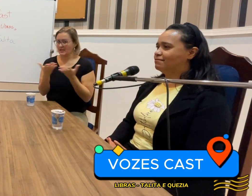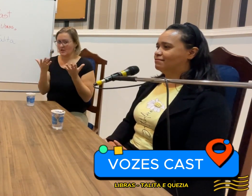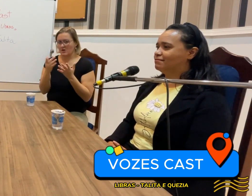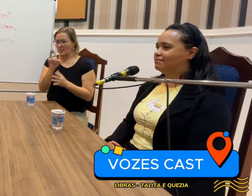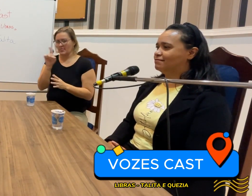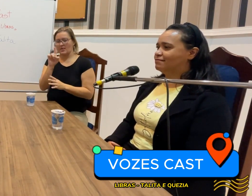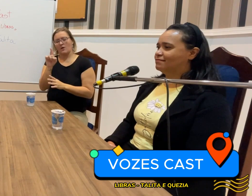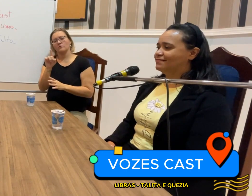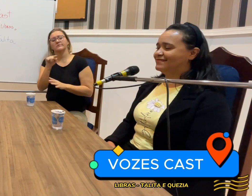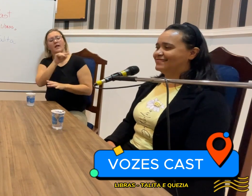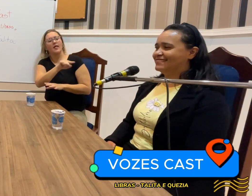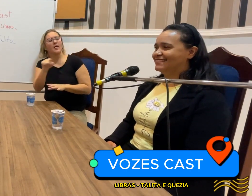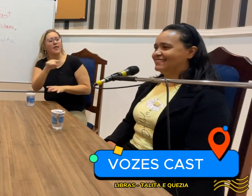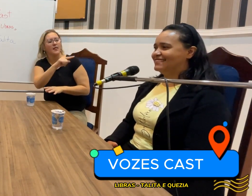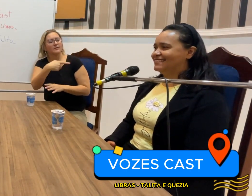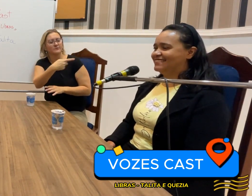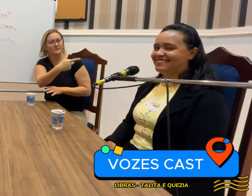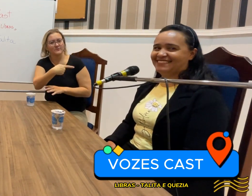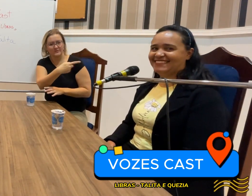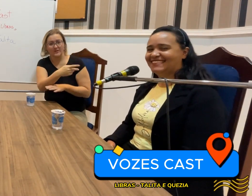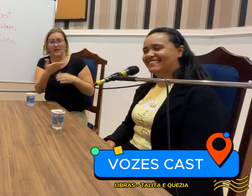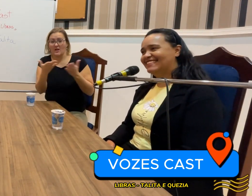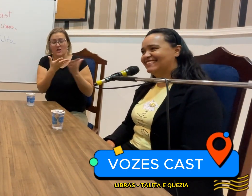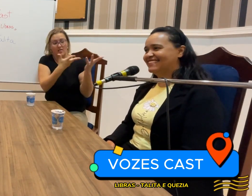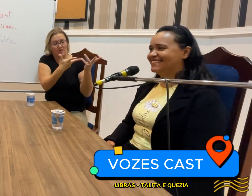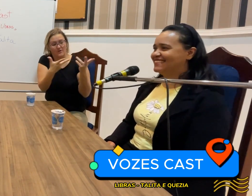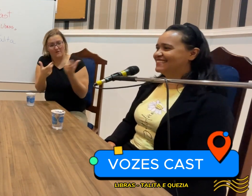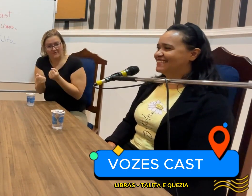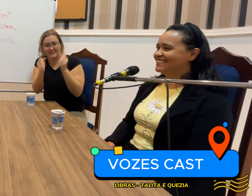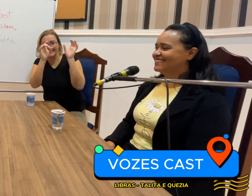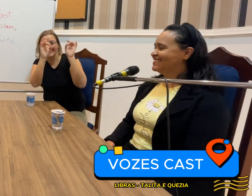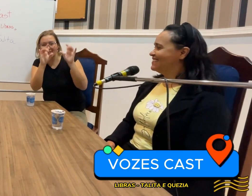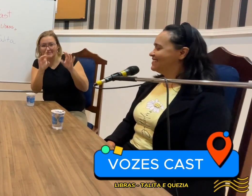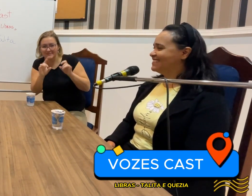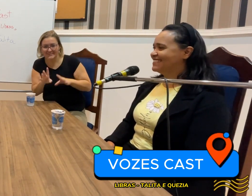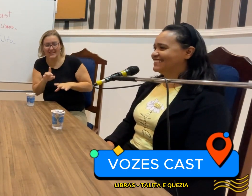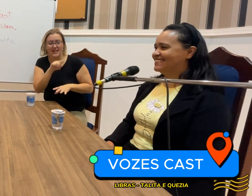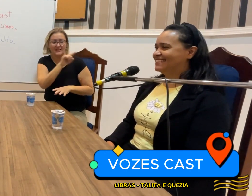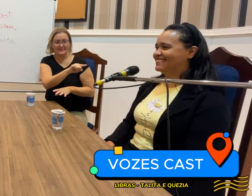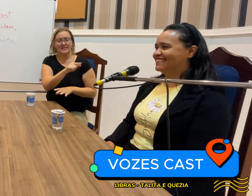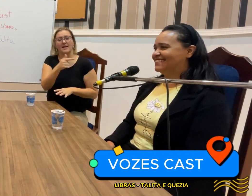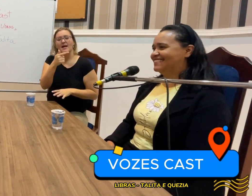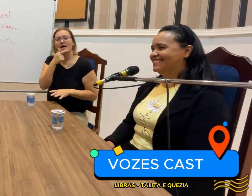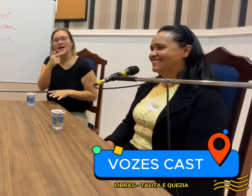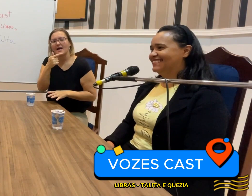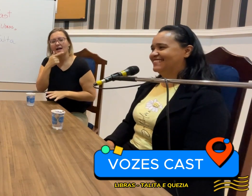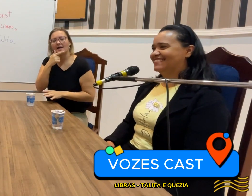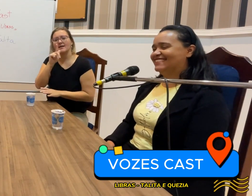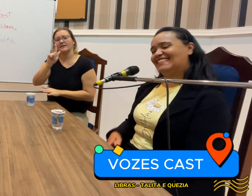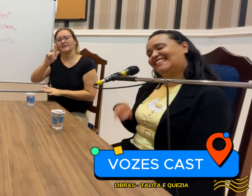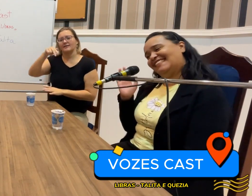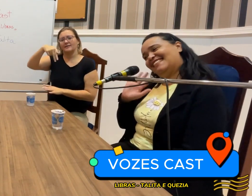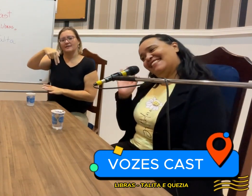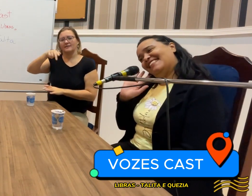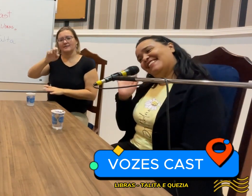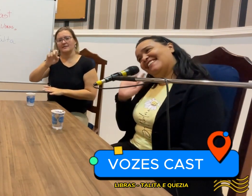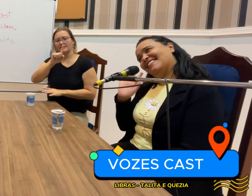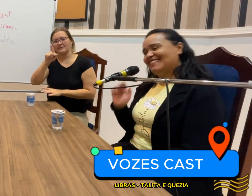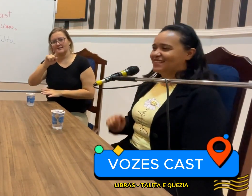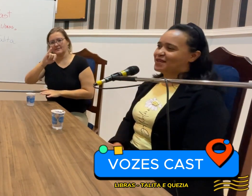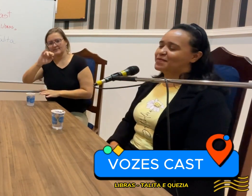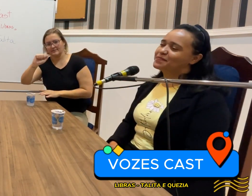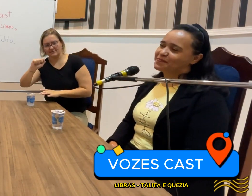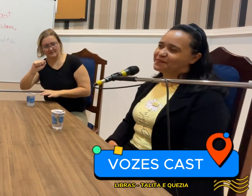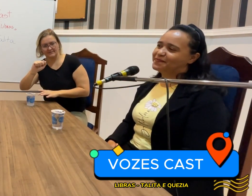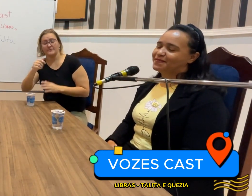quem irá falar são as nossas duas convidadas super especiais, a Késia, gente, que está aqui. A Késia